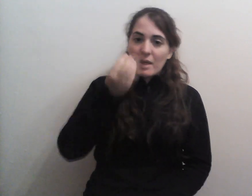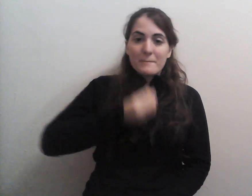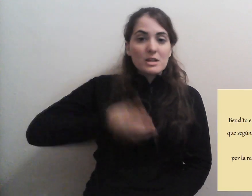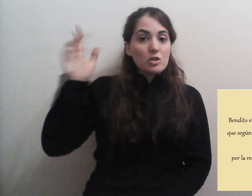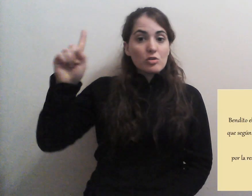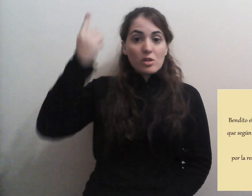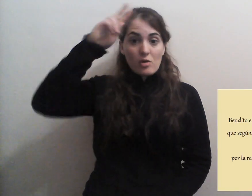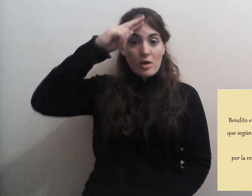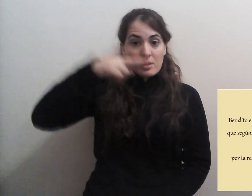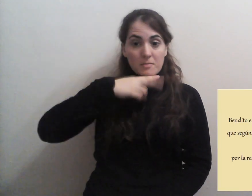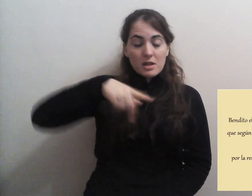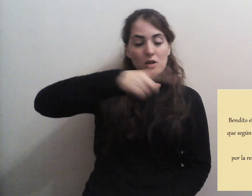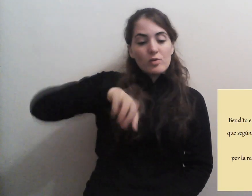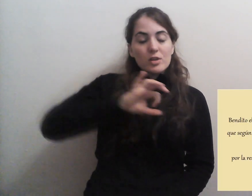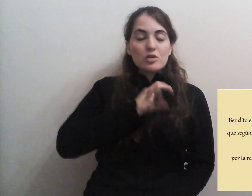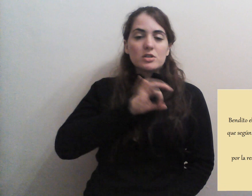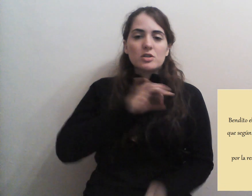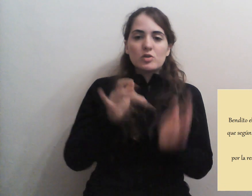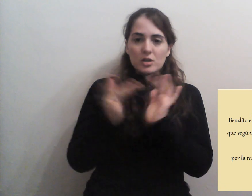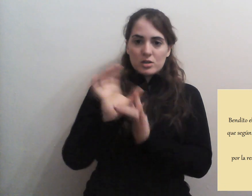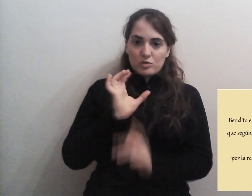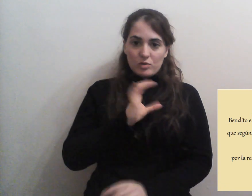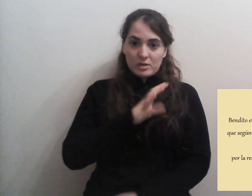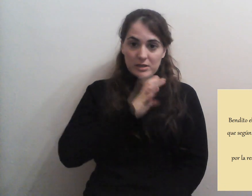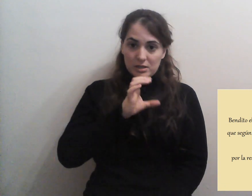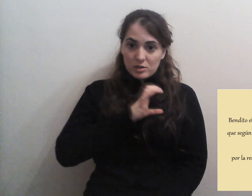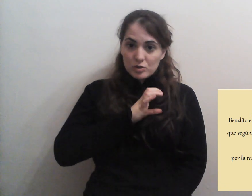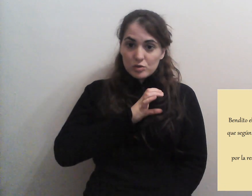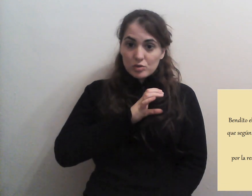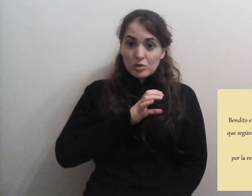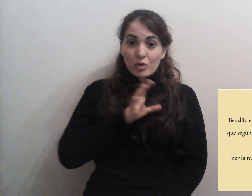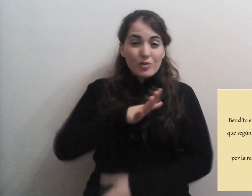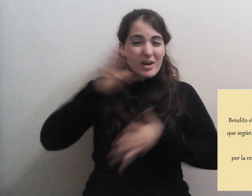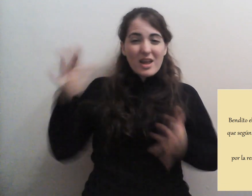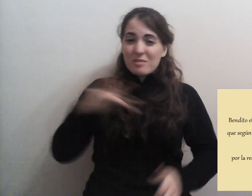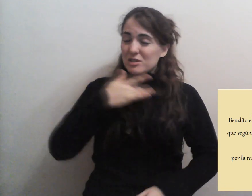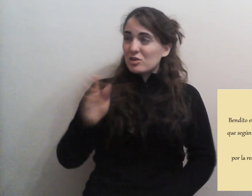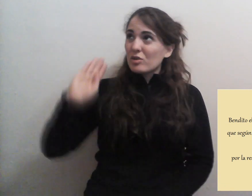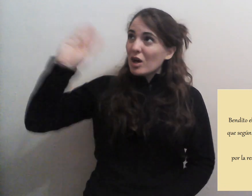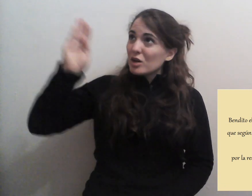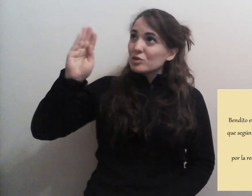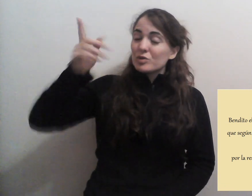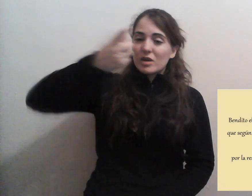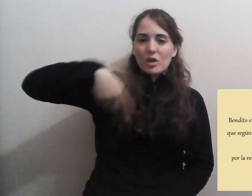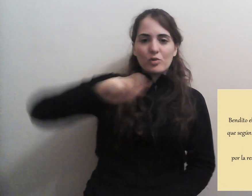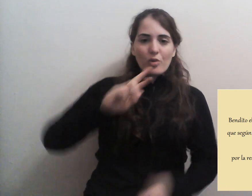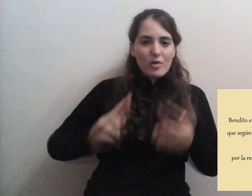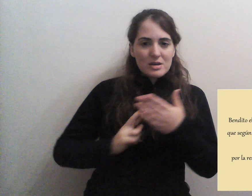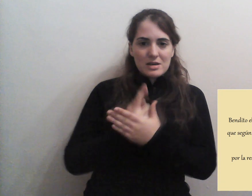para una esperanza viva por la resurrección de Jesucristo de los muertos. Dos eventos que sucedieron en el pasado, y ahí